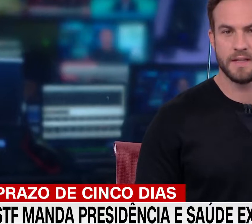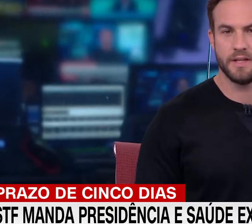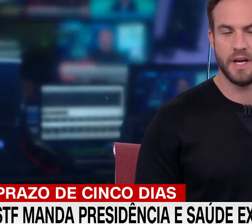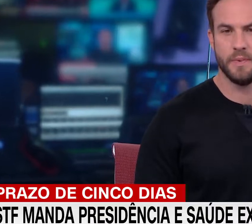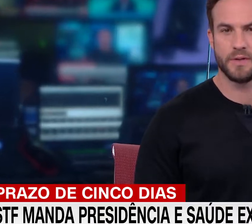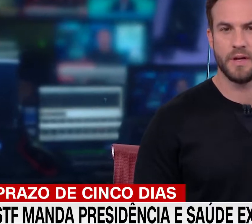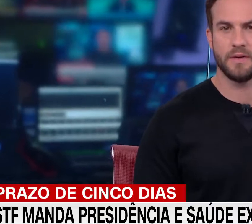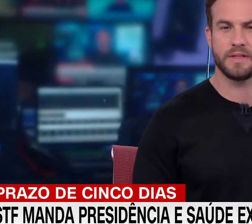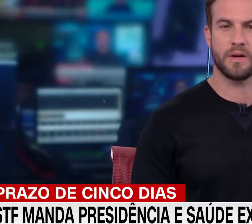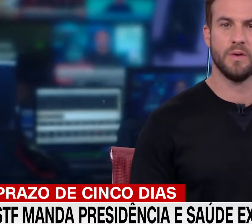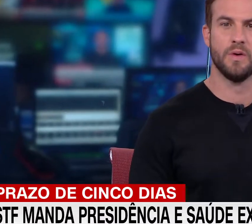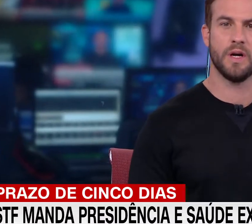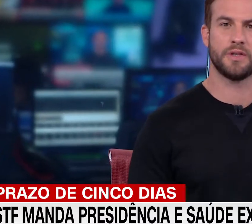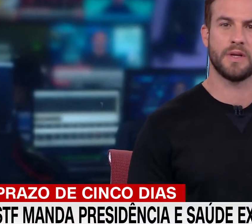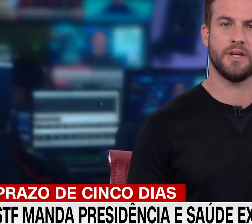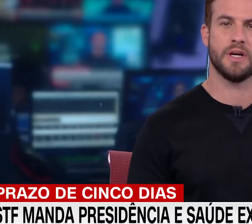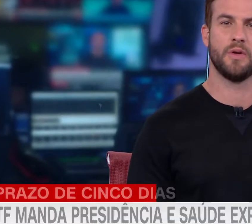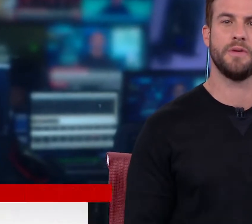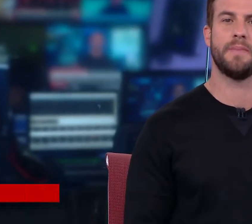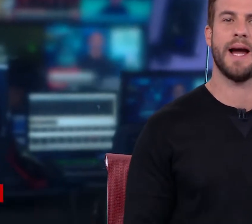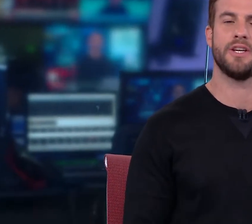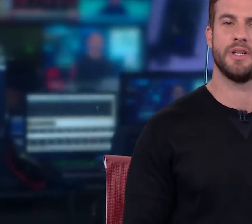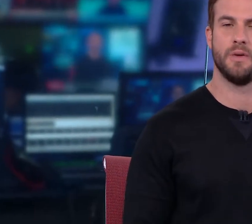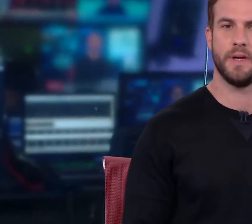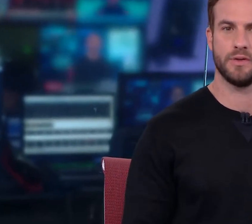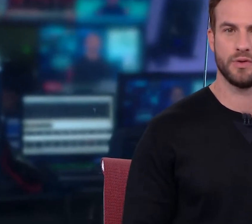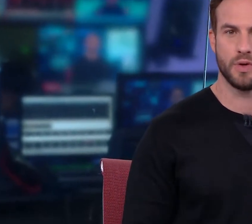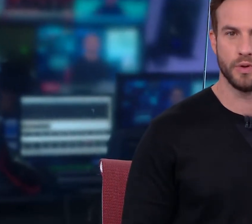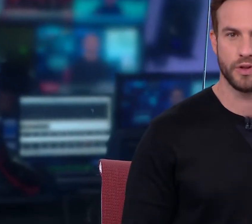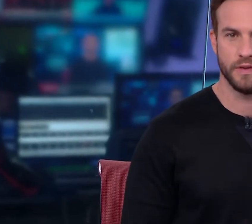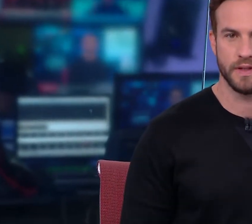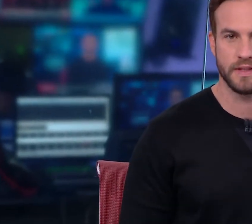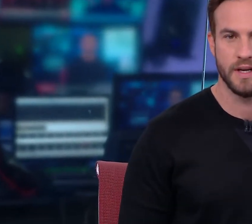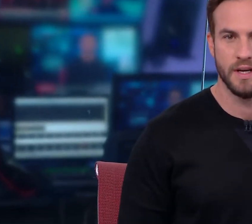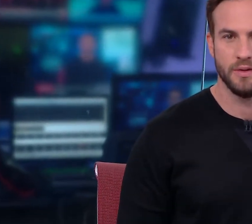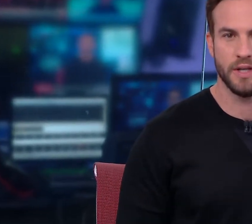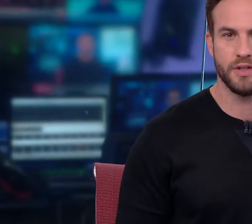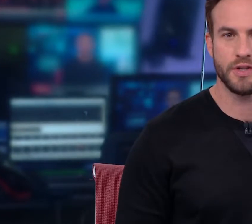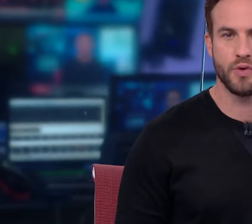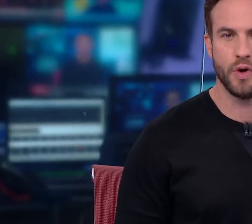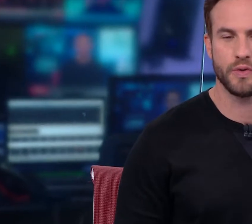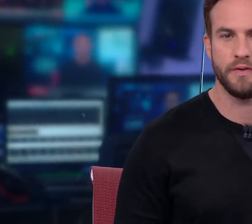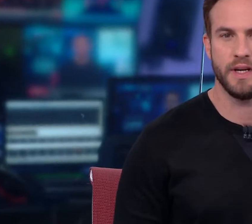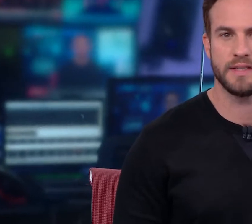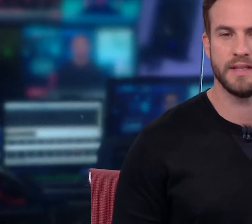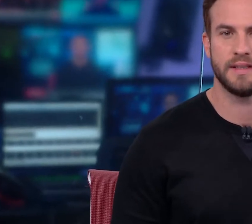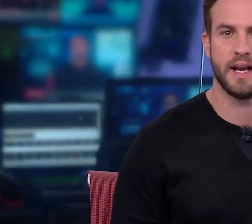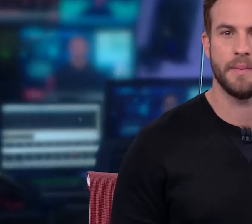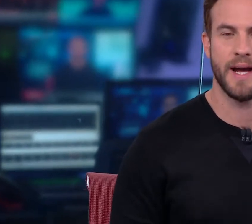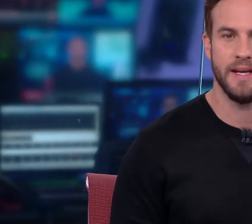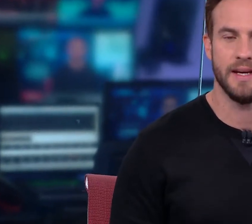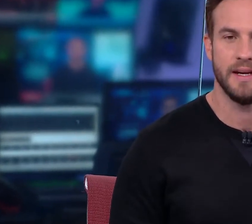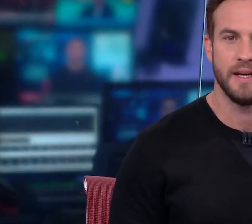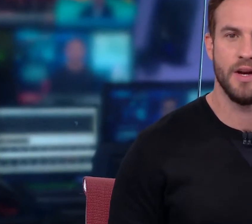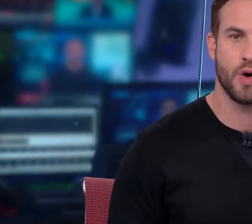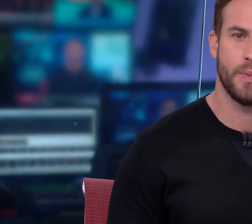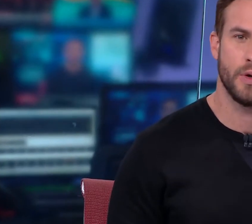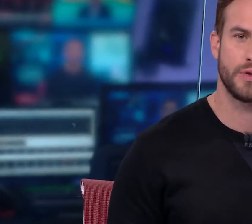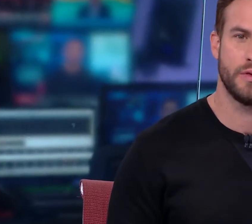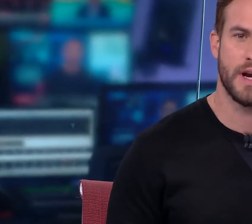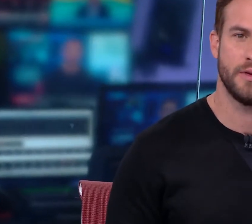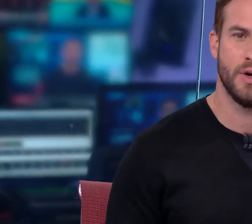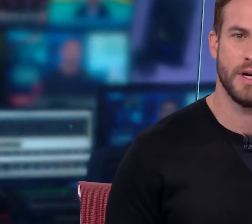e o presidente Jair bolsonaro destacou Hoje eu queria chamou de baixa no preço dos combustíveis durante discurso em Feira de Santana na Bahia